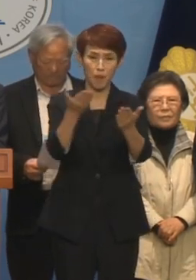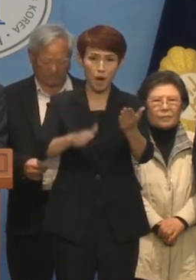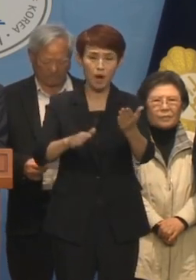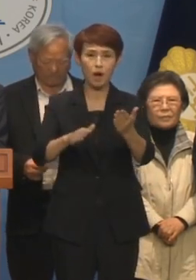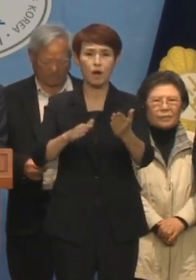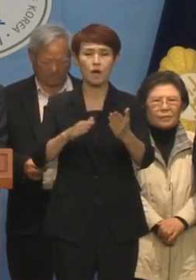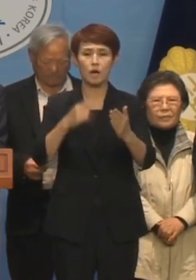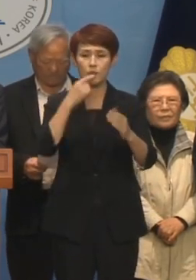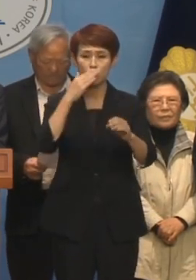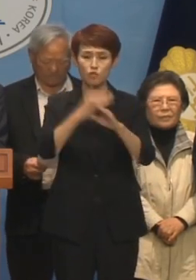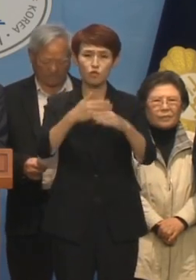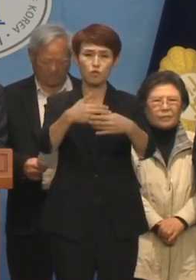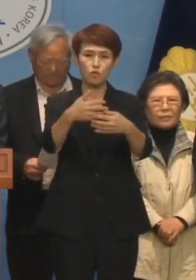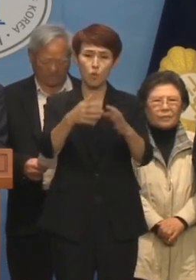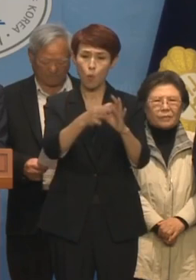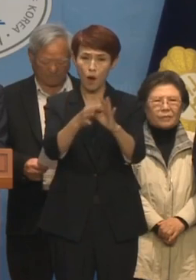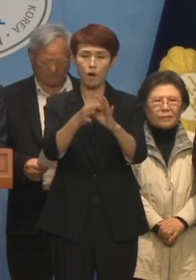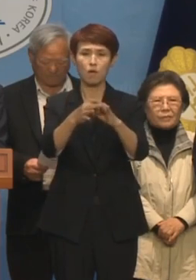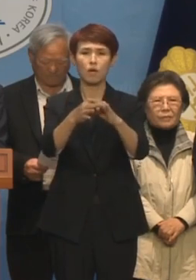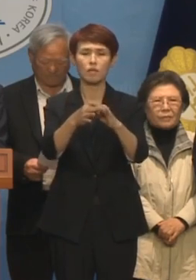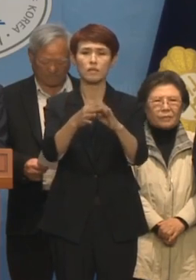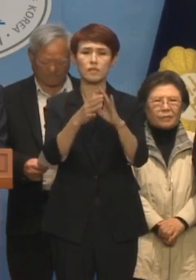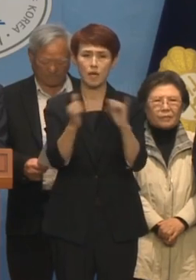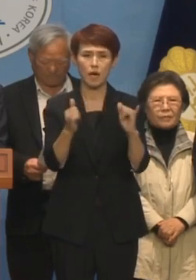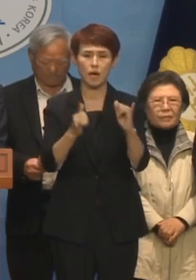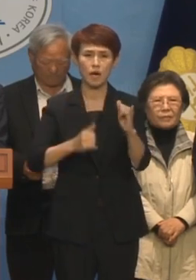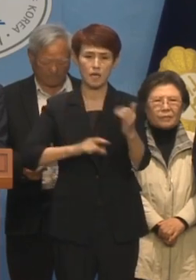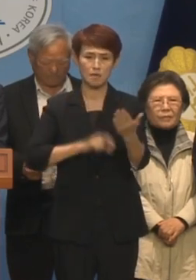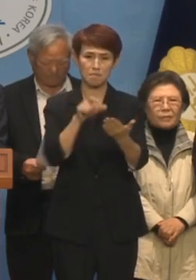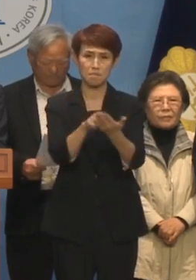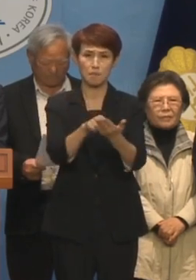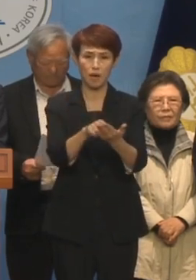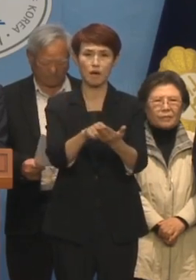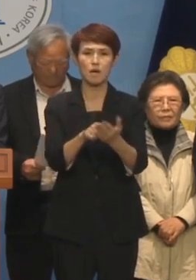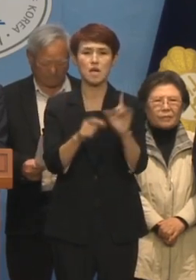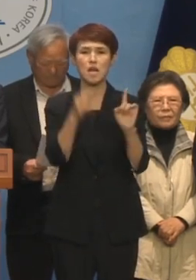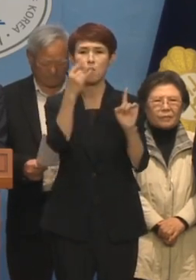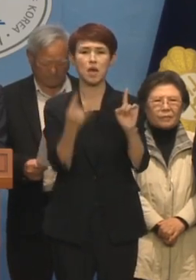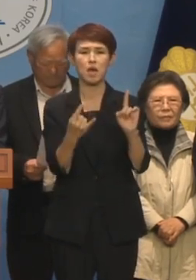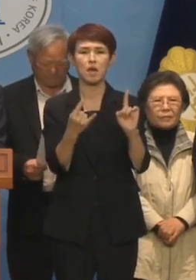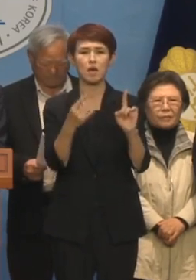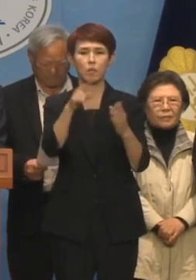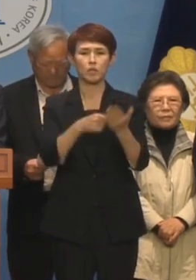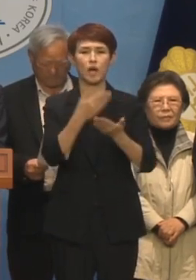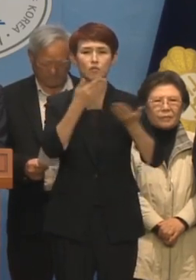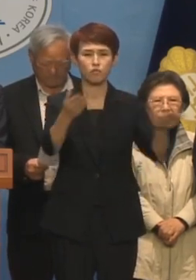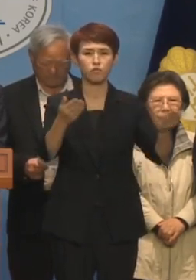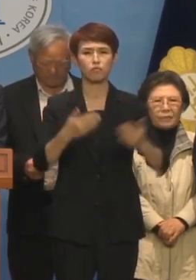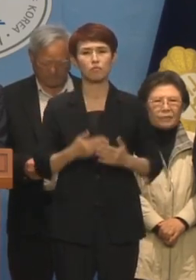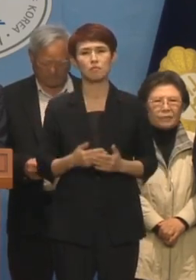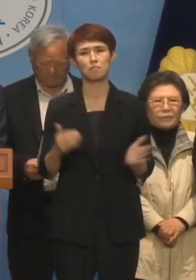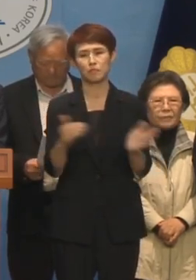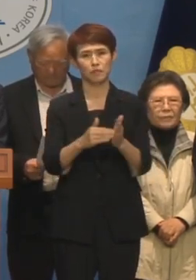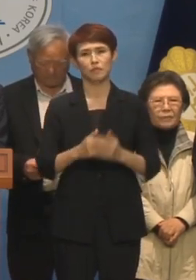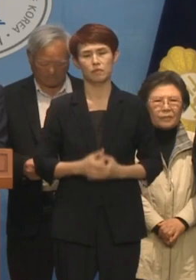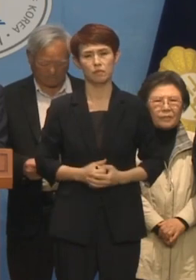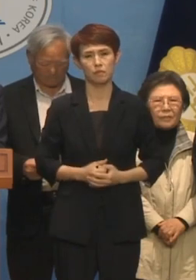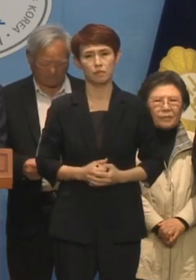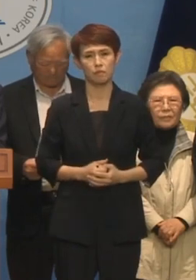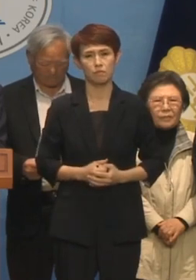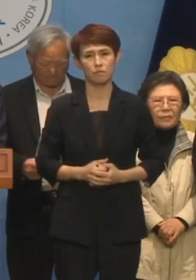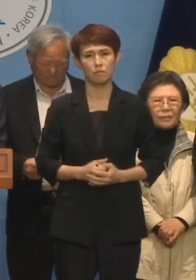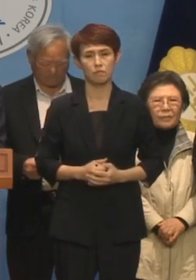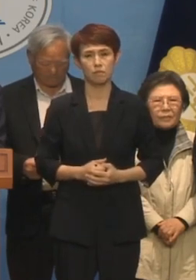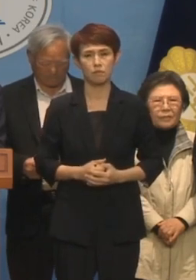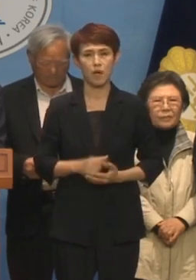민주화운동 관련자로 규정하고 일회성 보상과 복직, 사면 조치만 했을 뿐